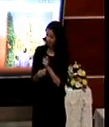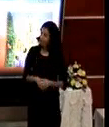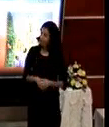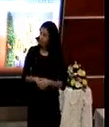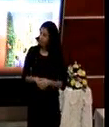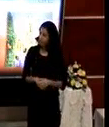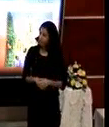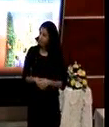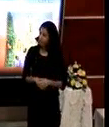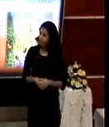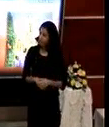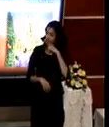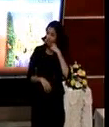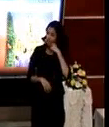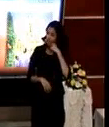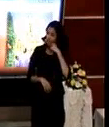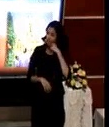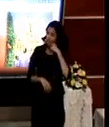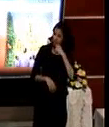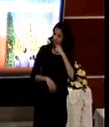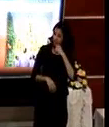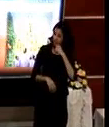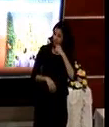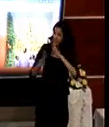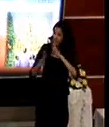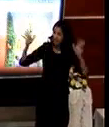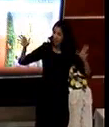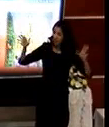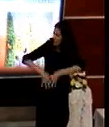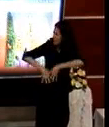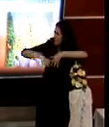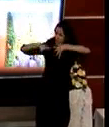más voluminoso de la selva.